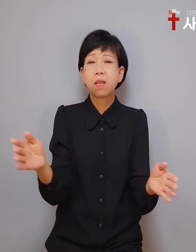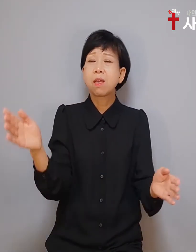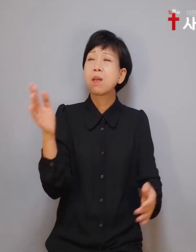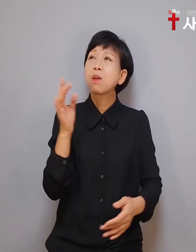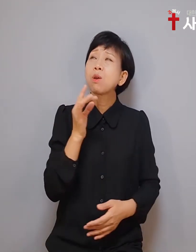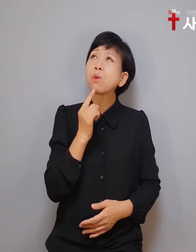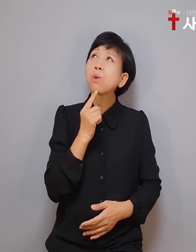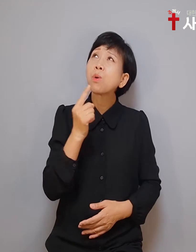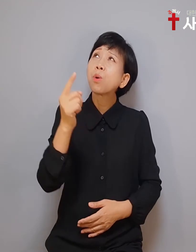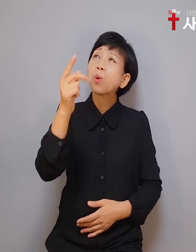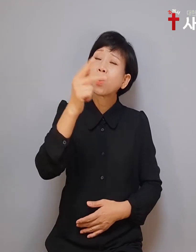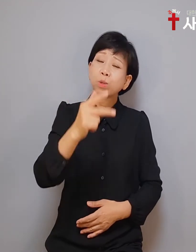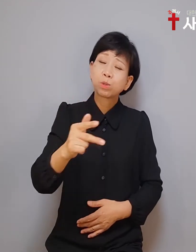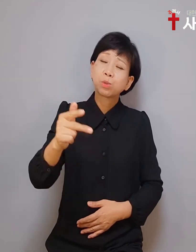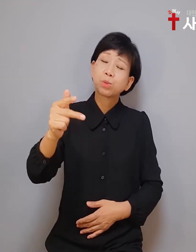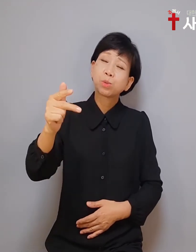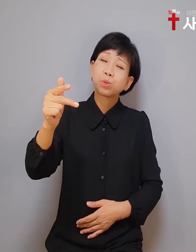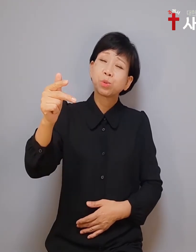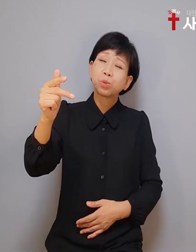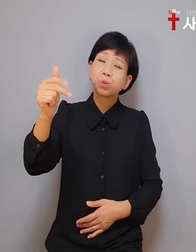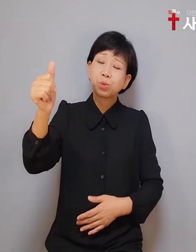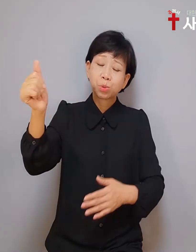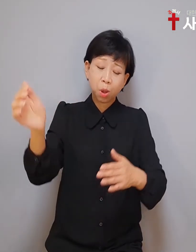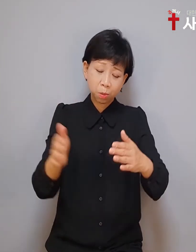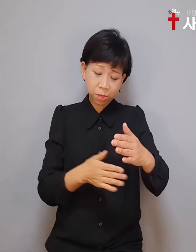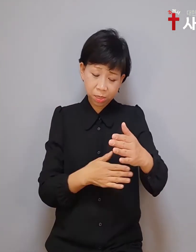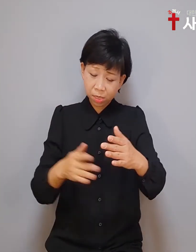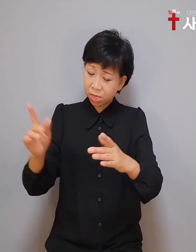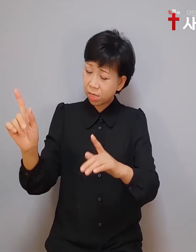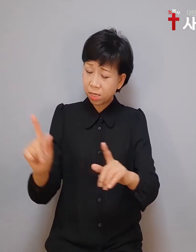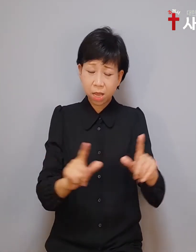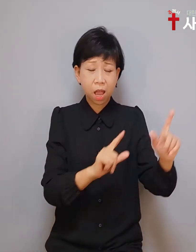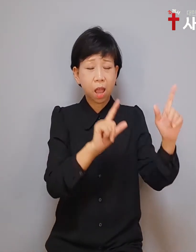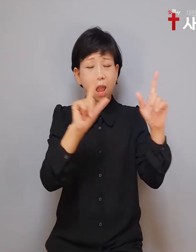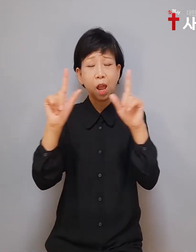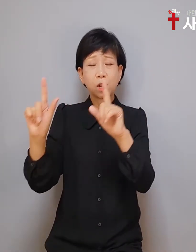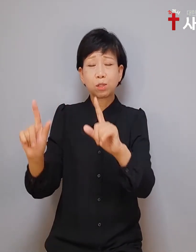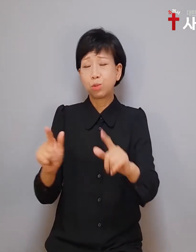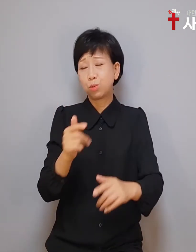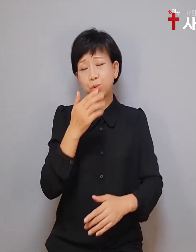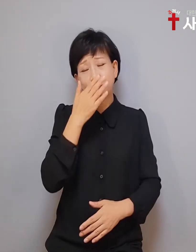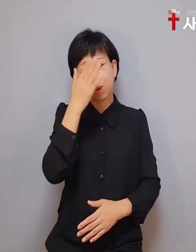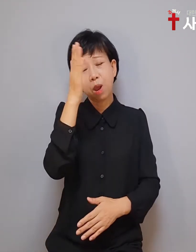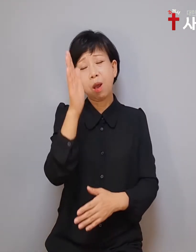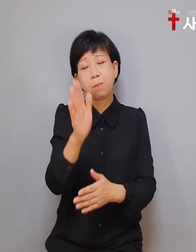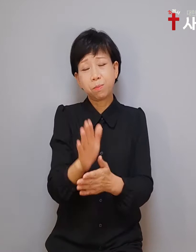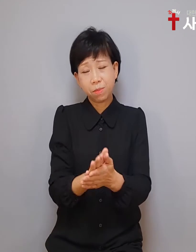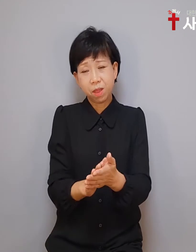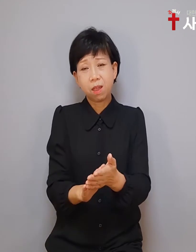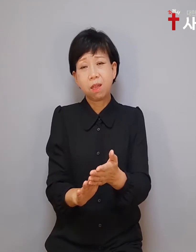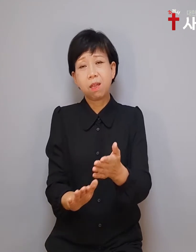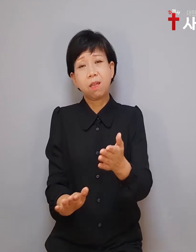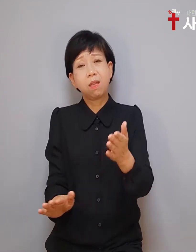없네 우리 후렴 한 번 더 할까요? 오 주 없이 살 수 없네.